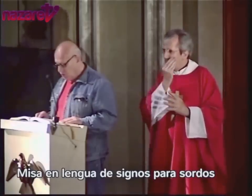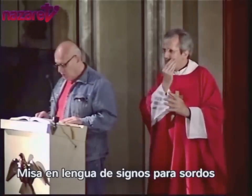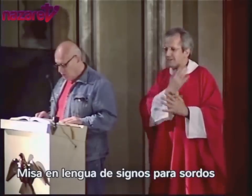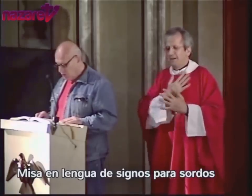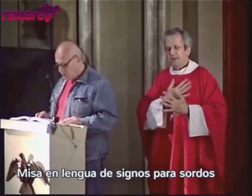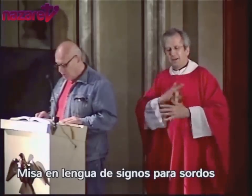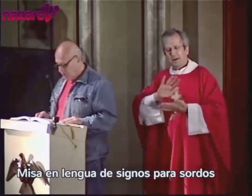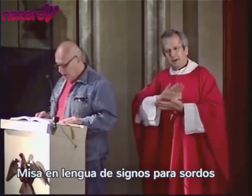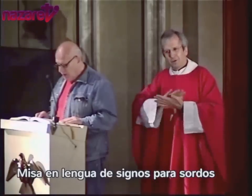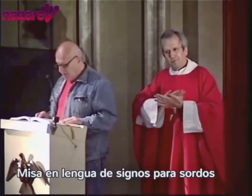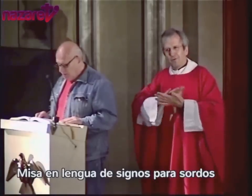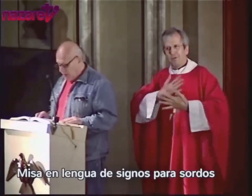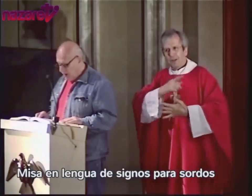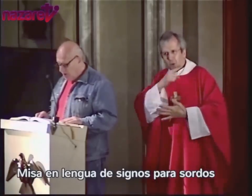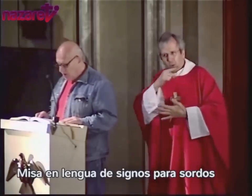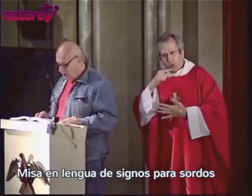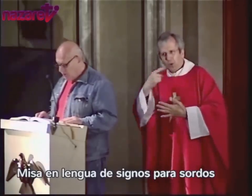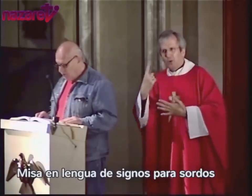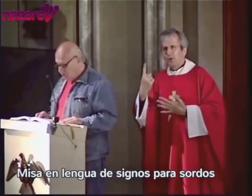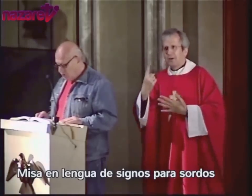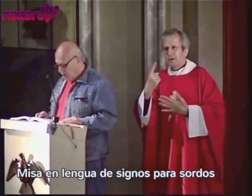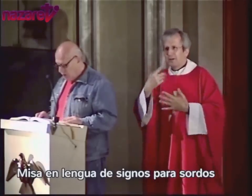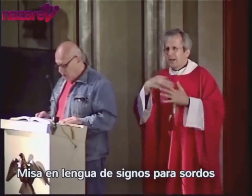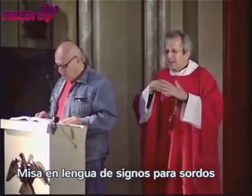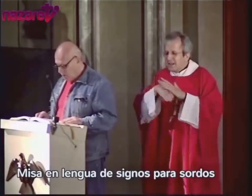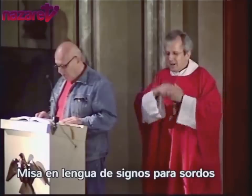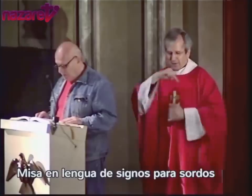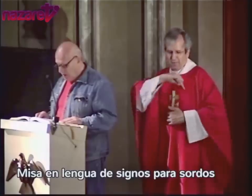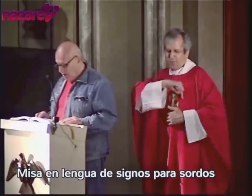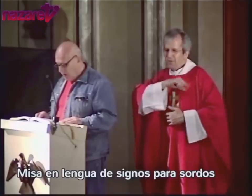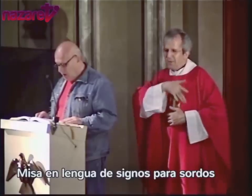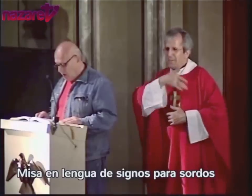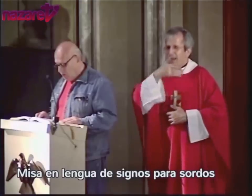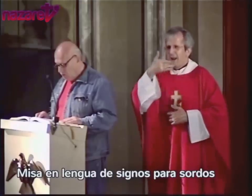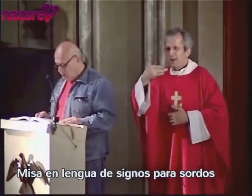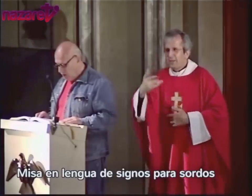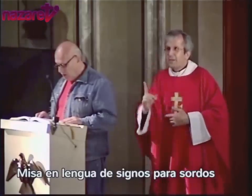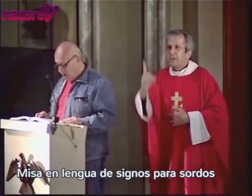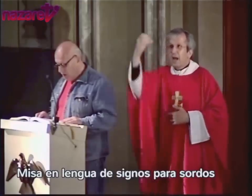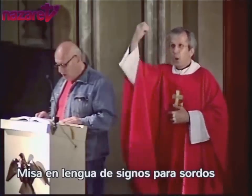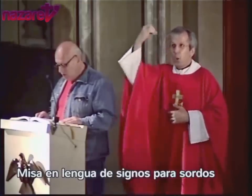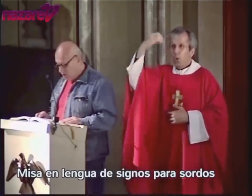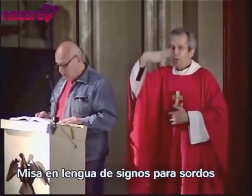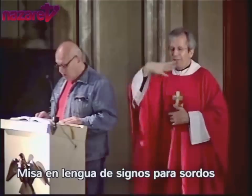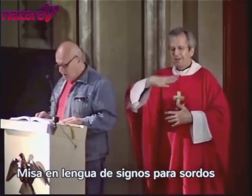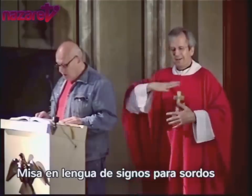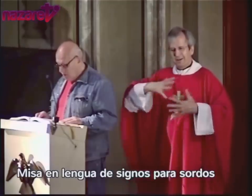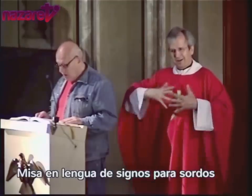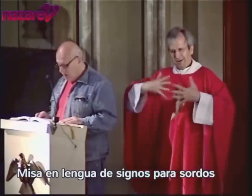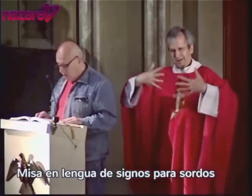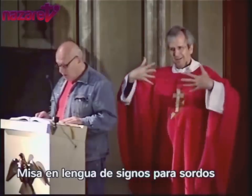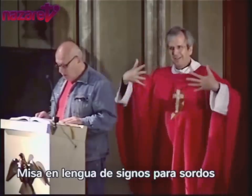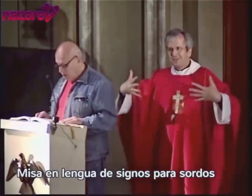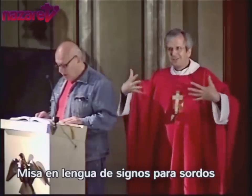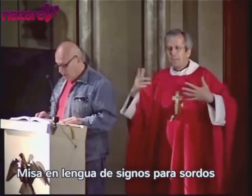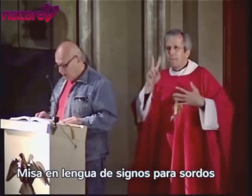en los duelos. Entra hasta el fondo del alma, divina luz que enriquecenos. Mira